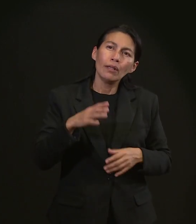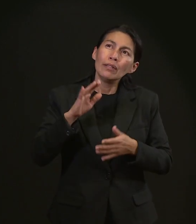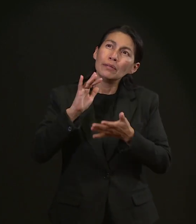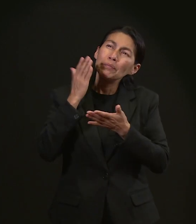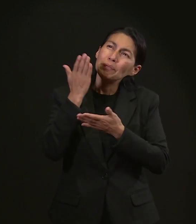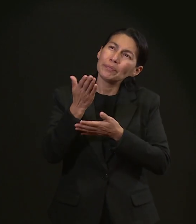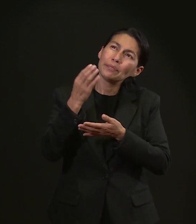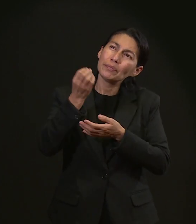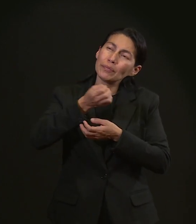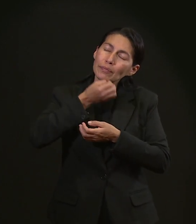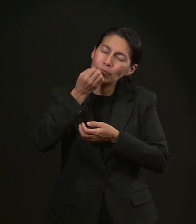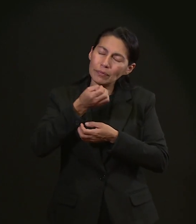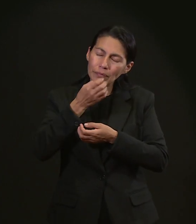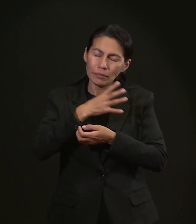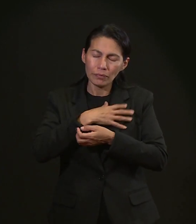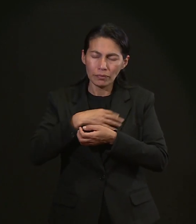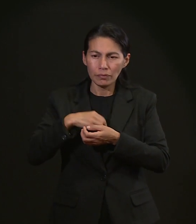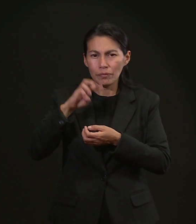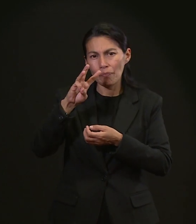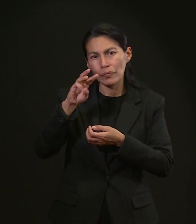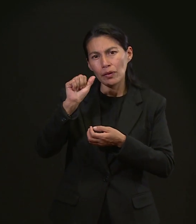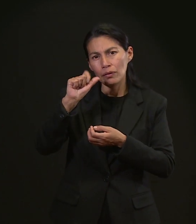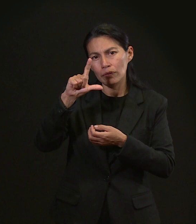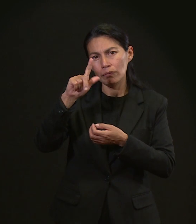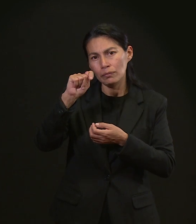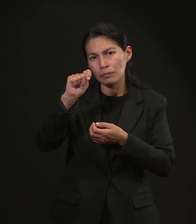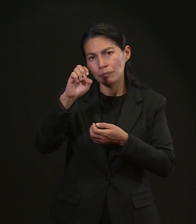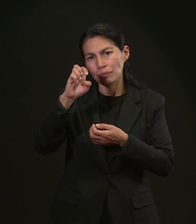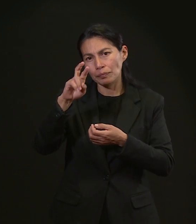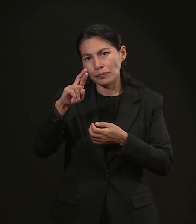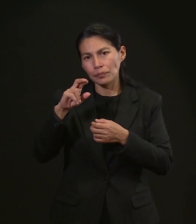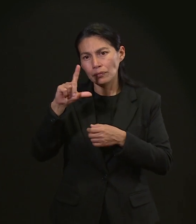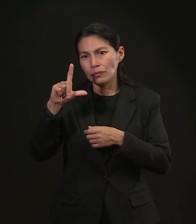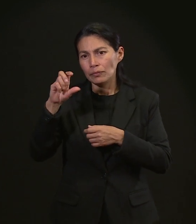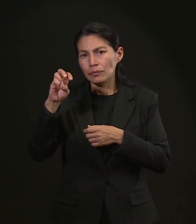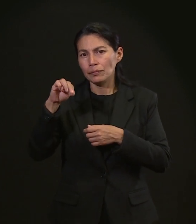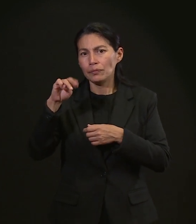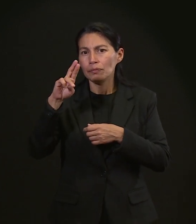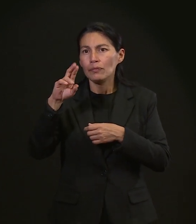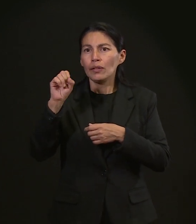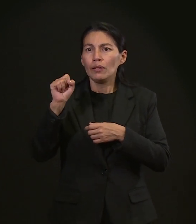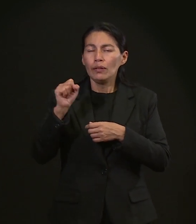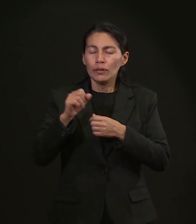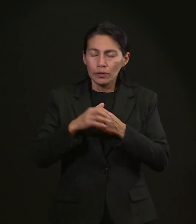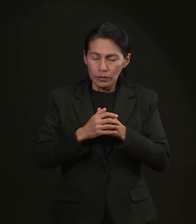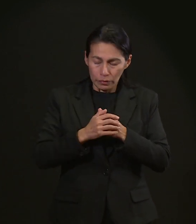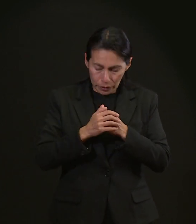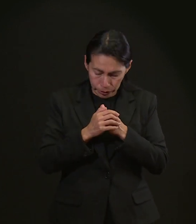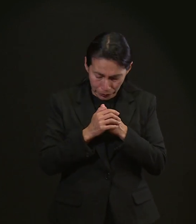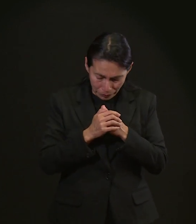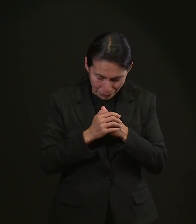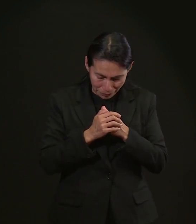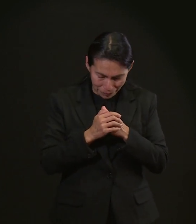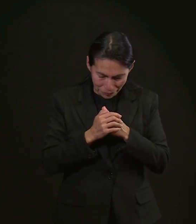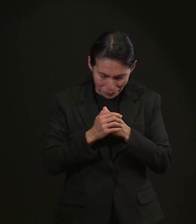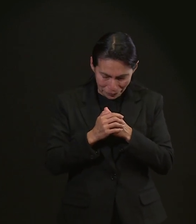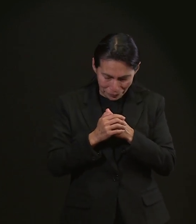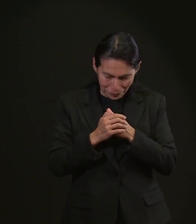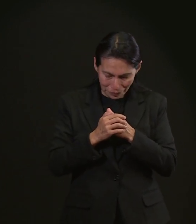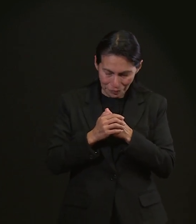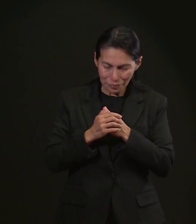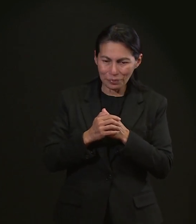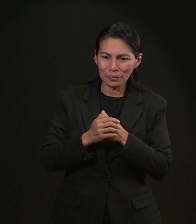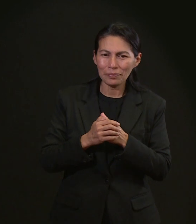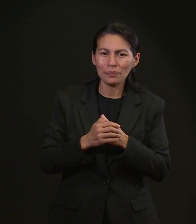hijo walter armando lemus para que dios haga su voluntad en su vida no vamos a dejar a tu hijo